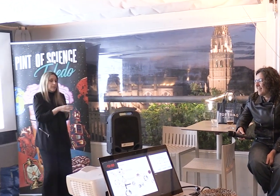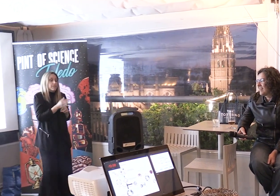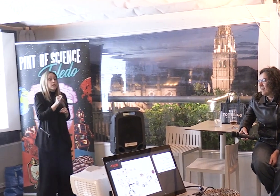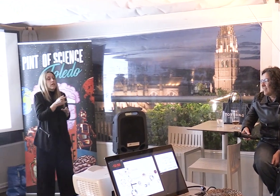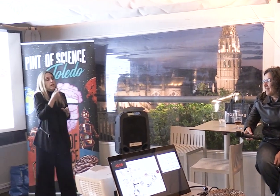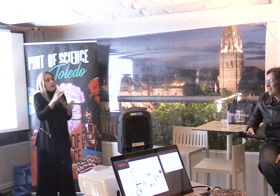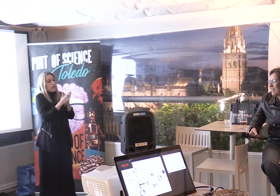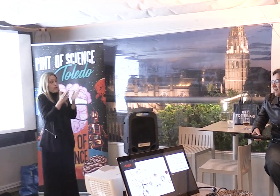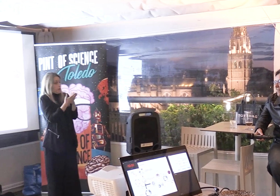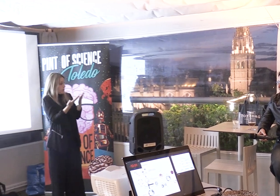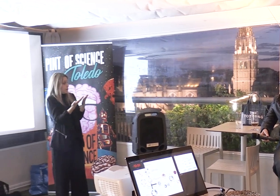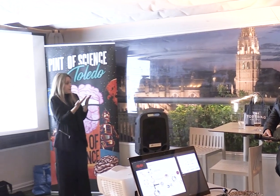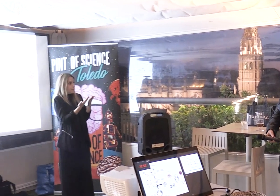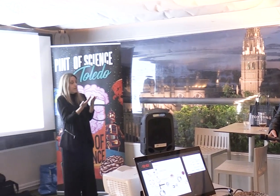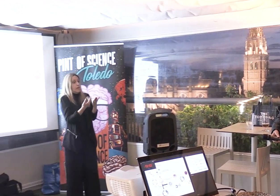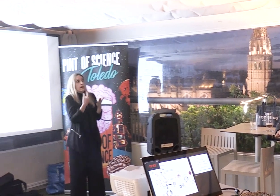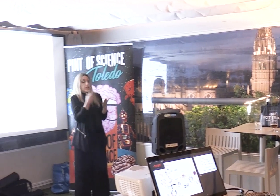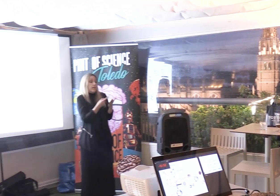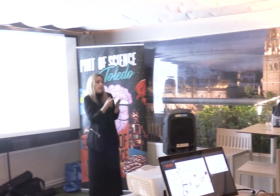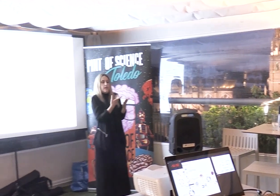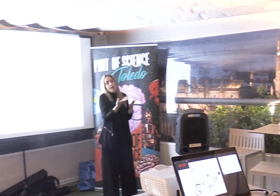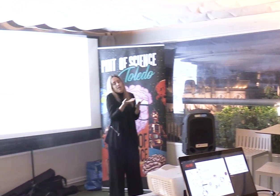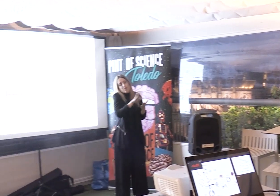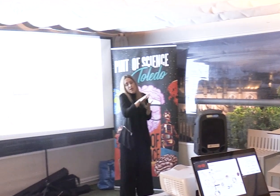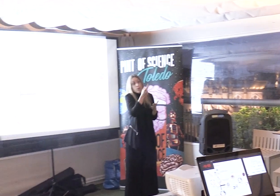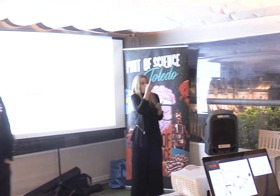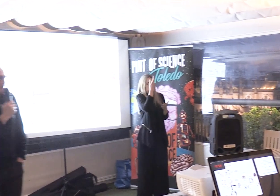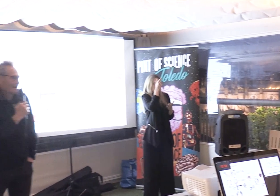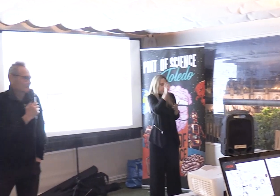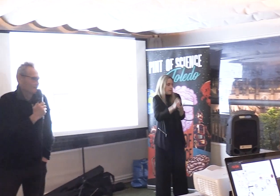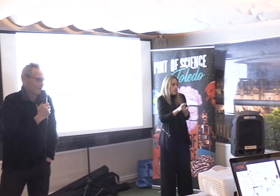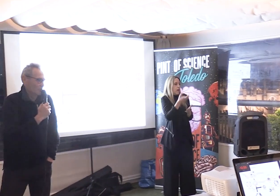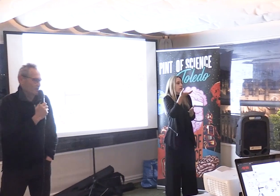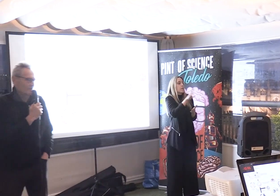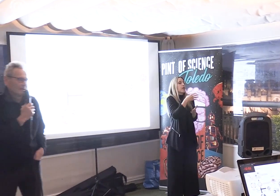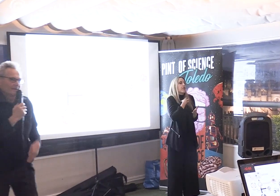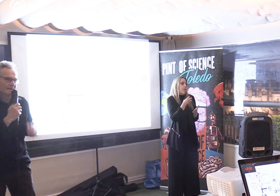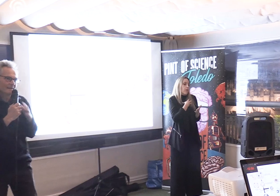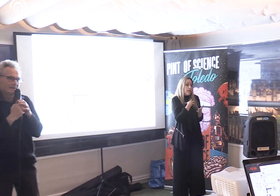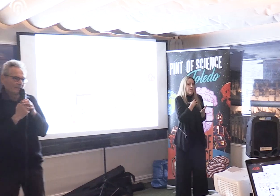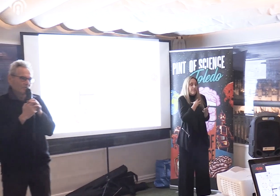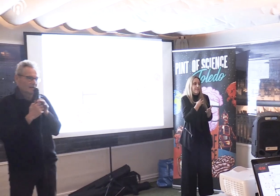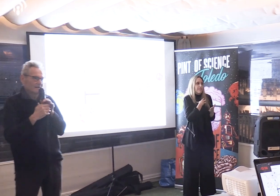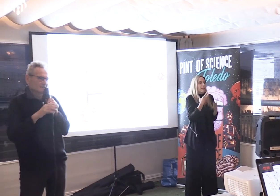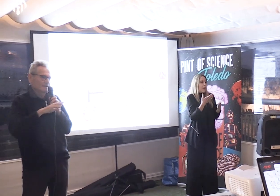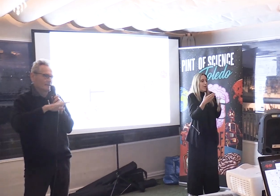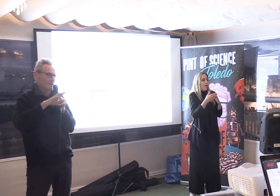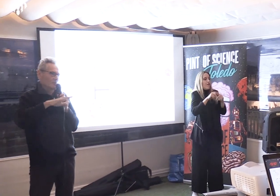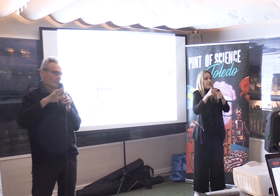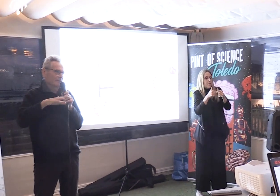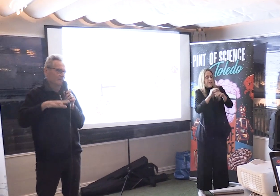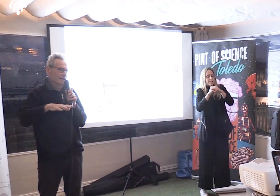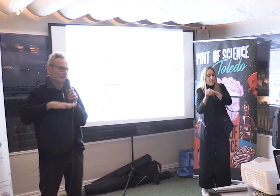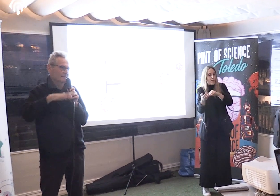de una persona que no puede morir, y de Simone de Beauvoir también otro. La una es que